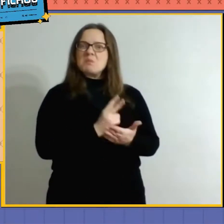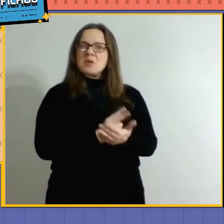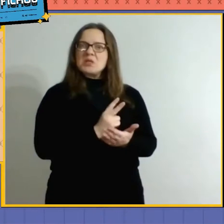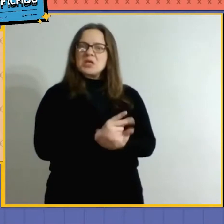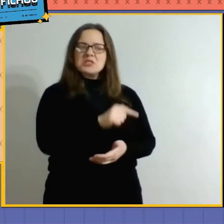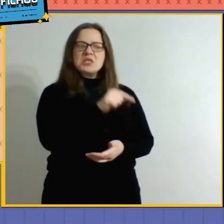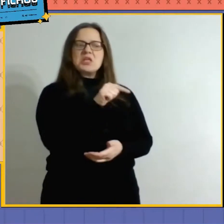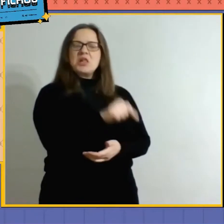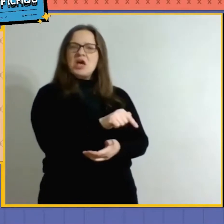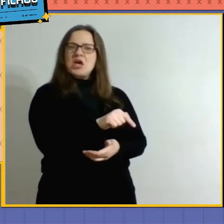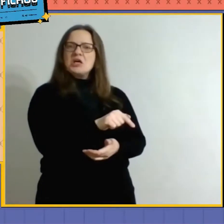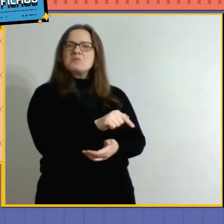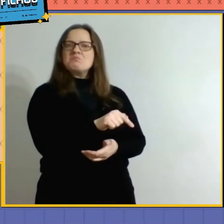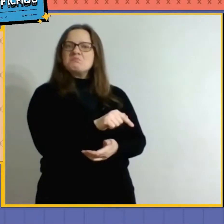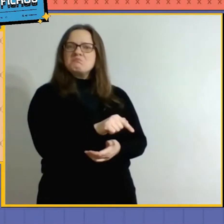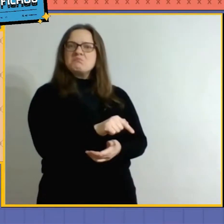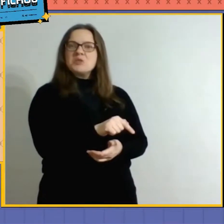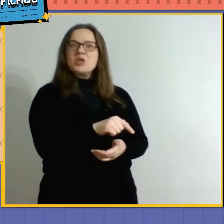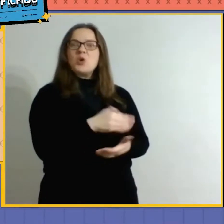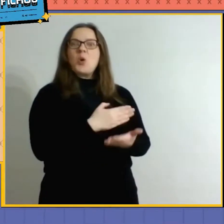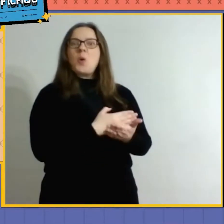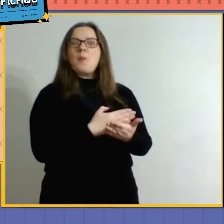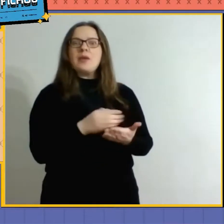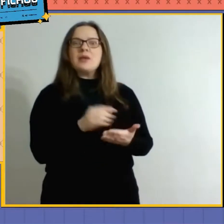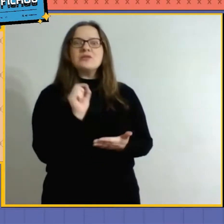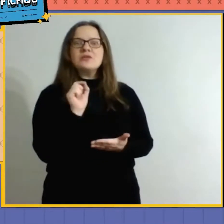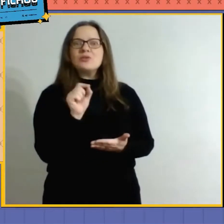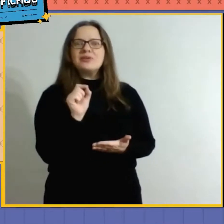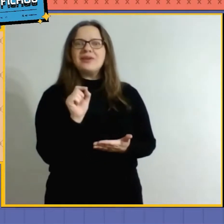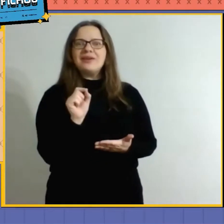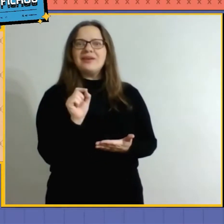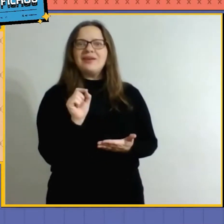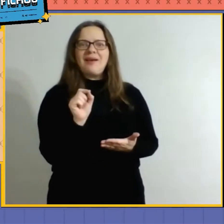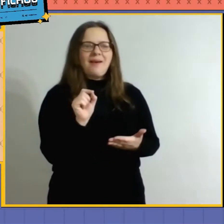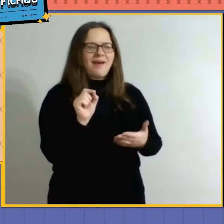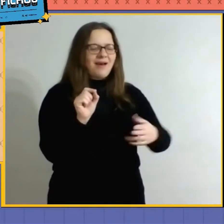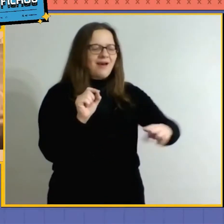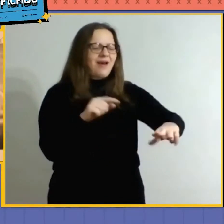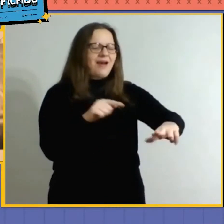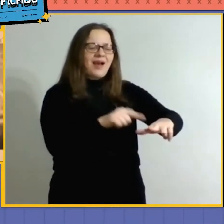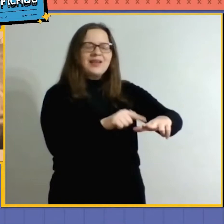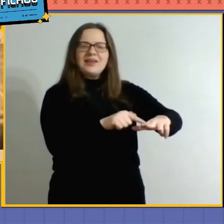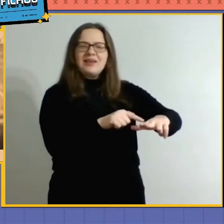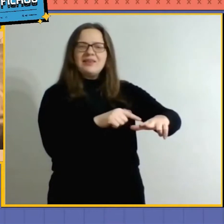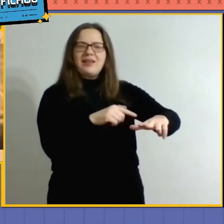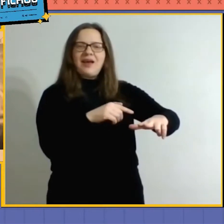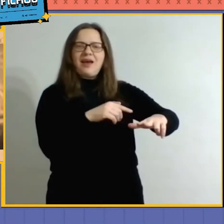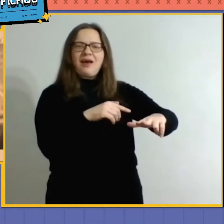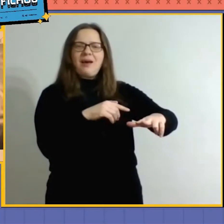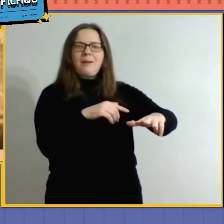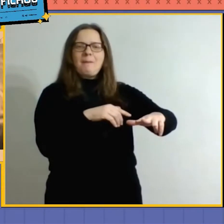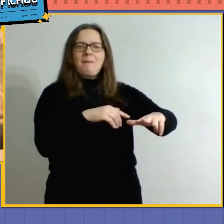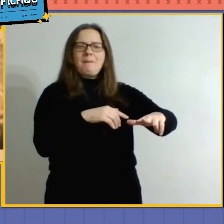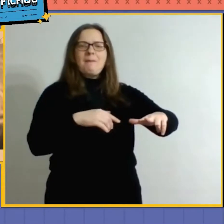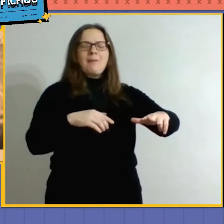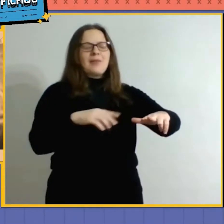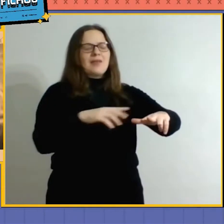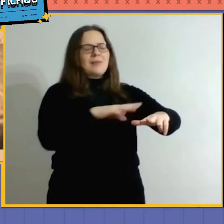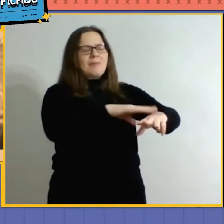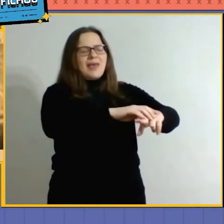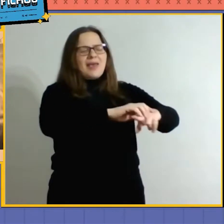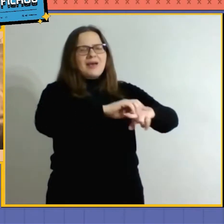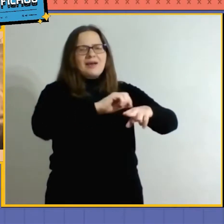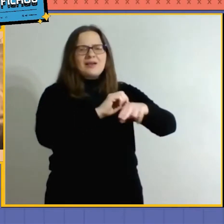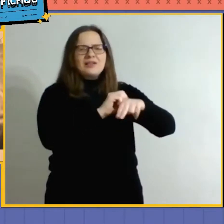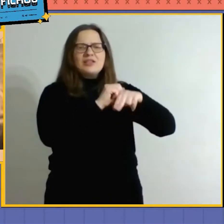começa a salvar os feridos que estão ali ele procura um a